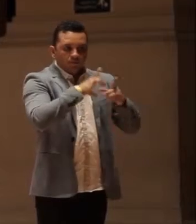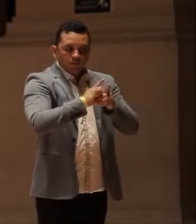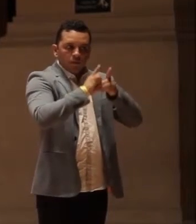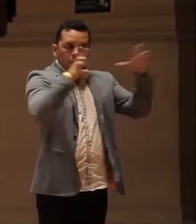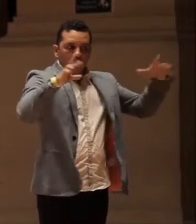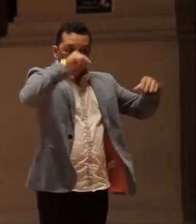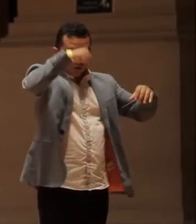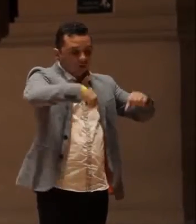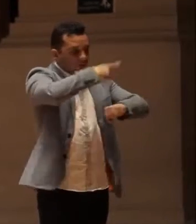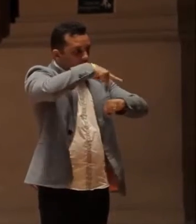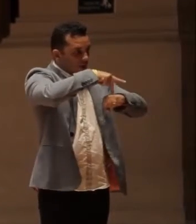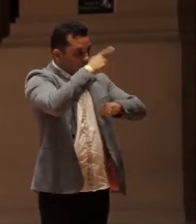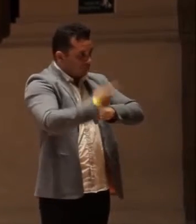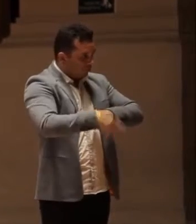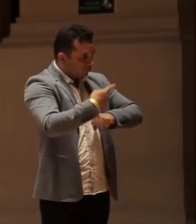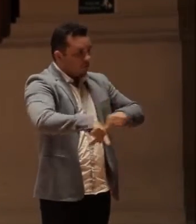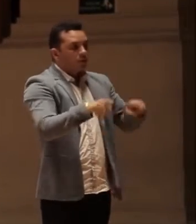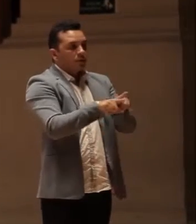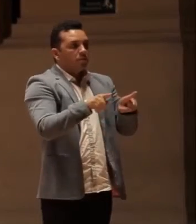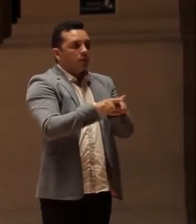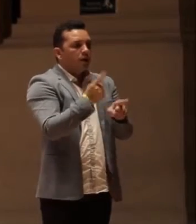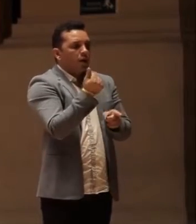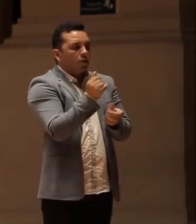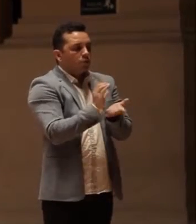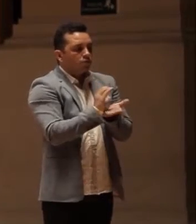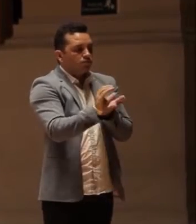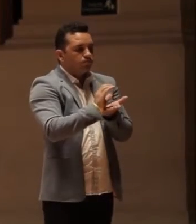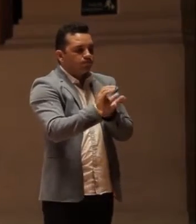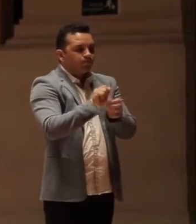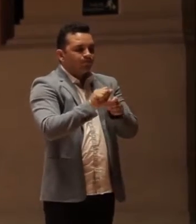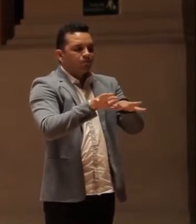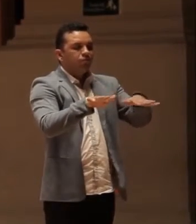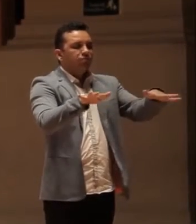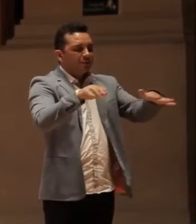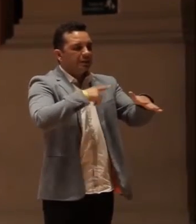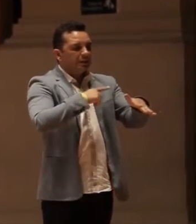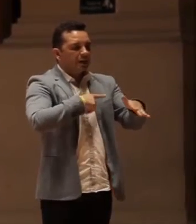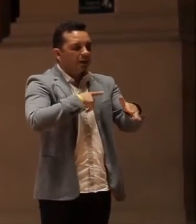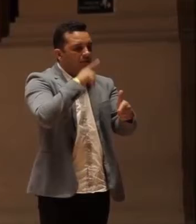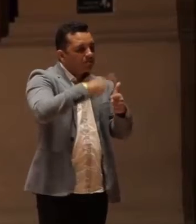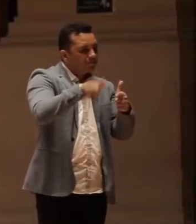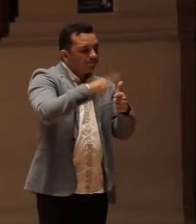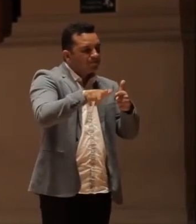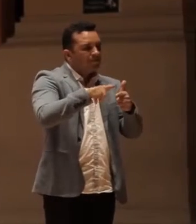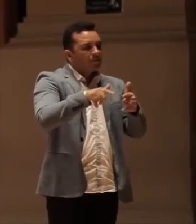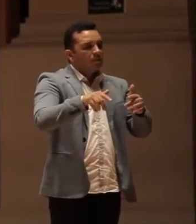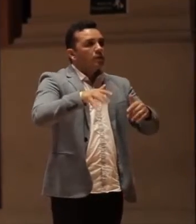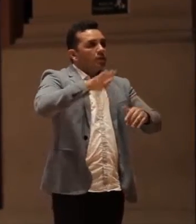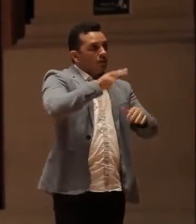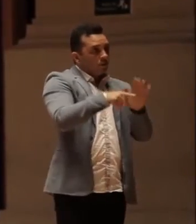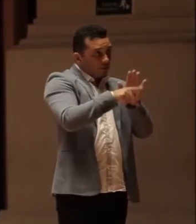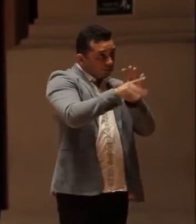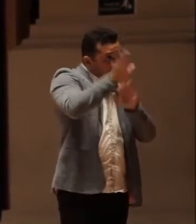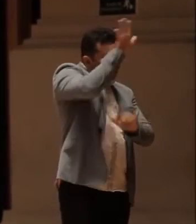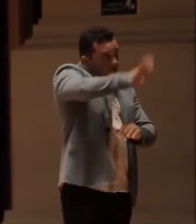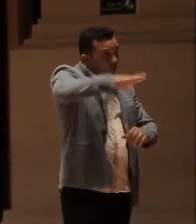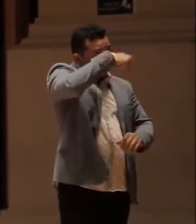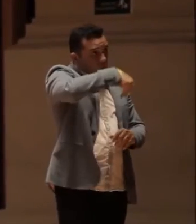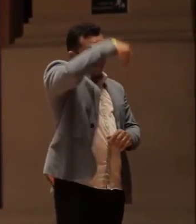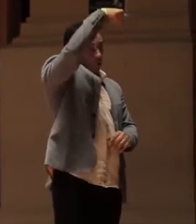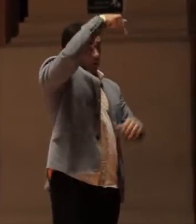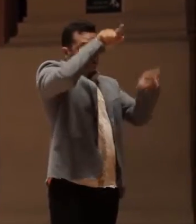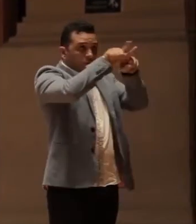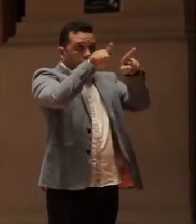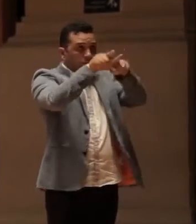país. A distribuição dos recursos são muito precárias para regiões Norte e Nordeste, então nós temos que trabalhar